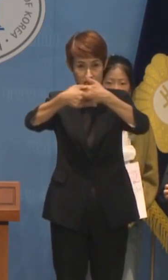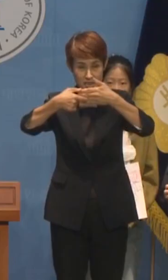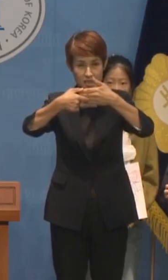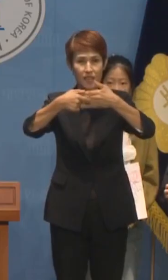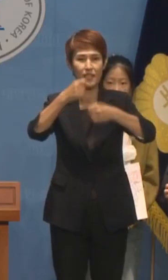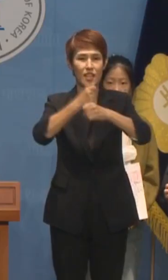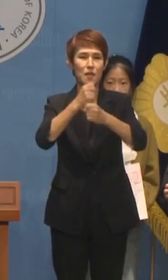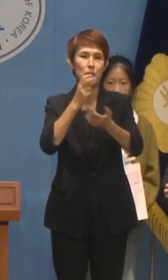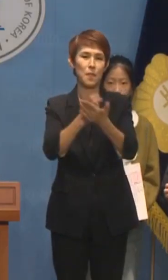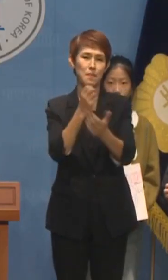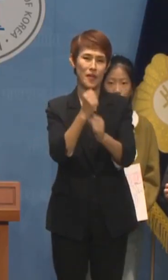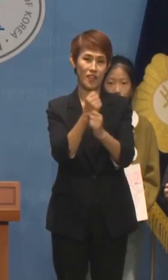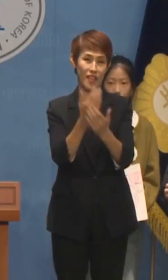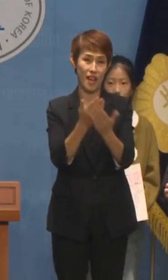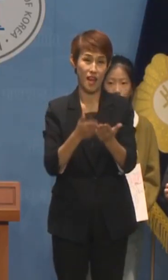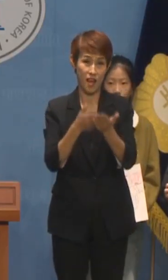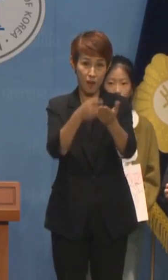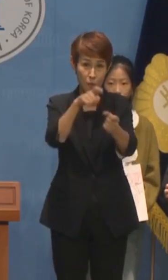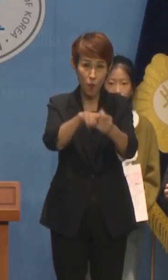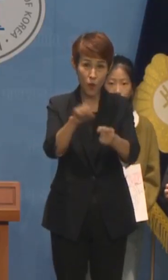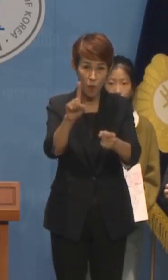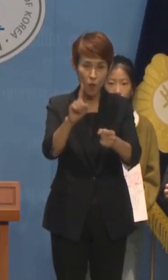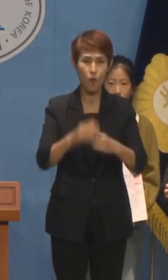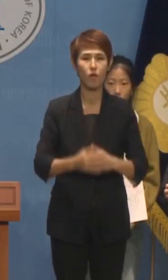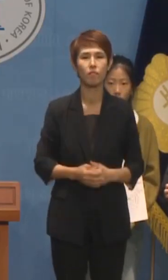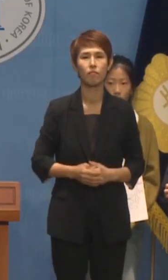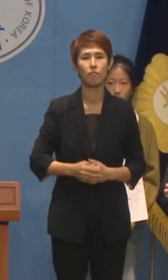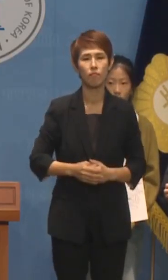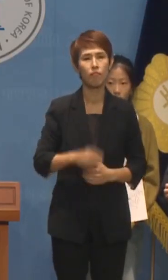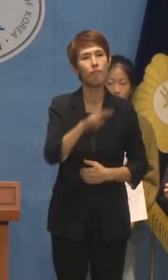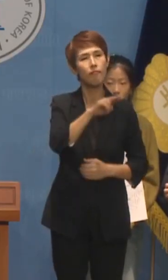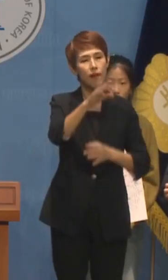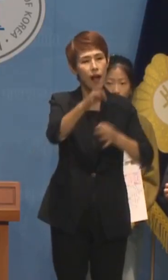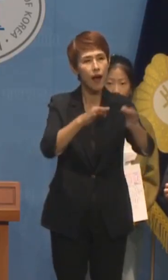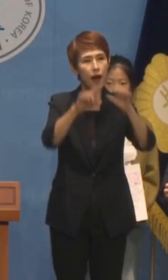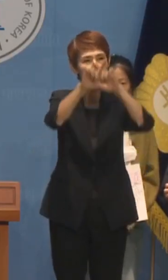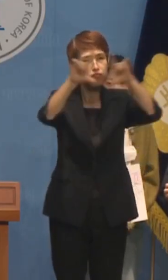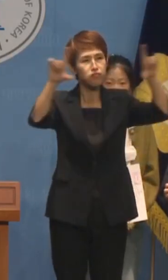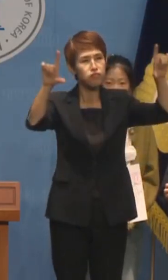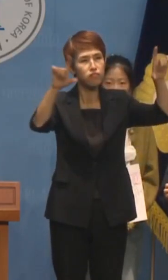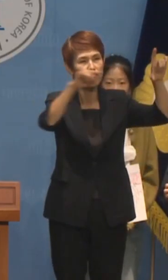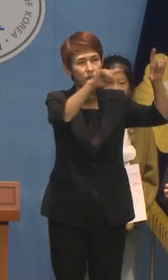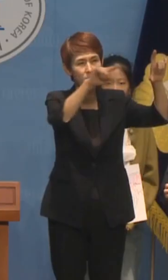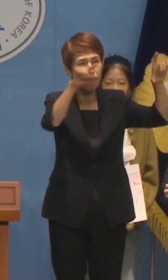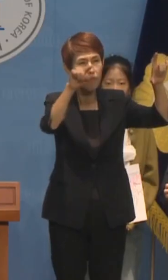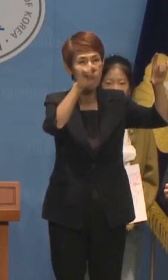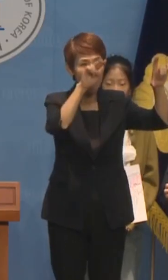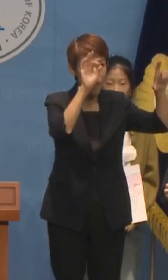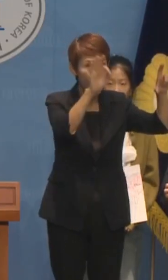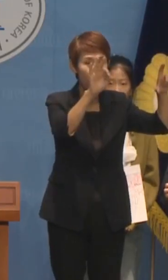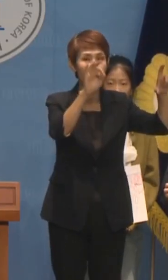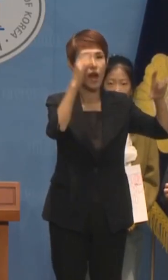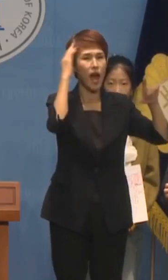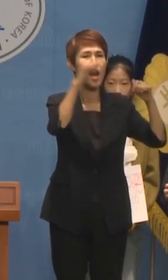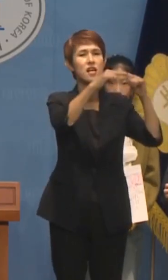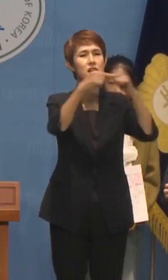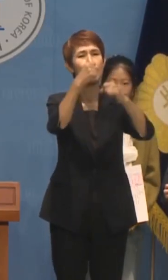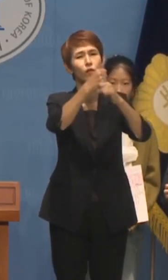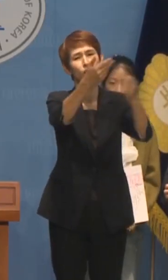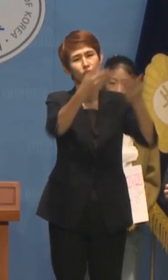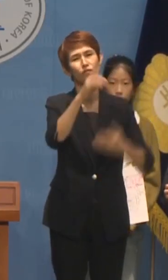발의하려는 목적은 다음과 같습니다. 모두가 읽을 수 있는 한글 간판을 기업이나 가게가 알아서 잘